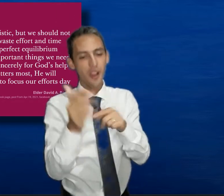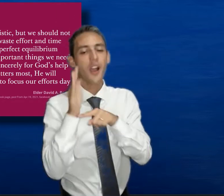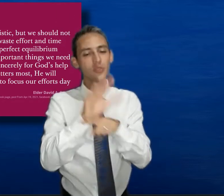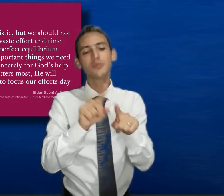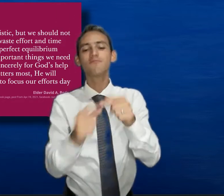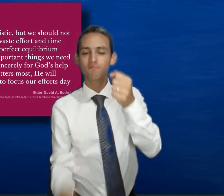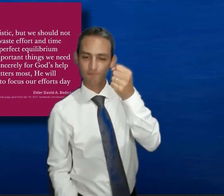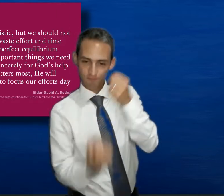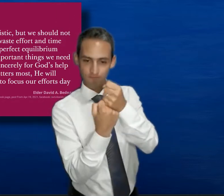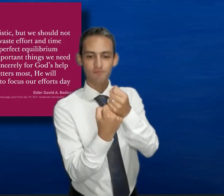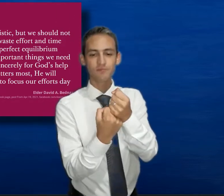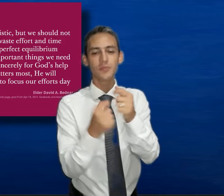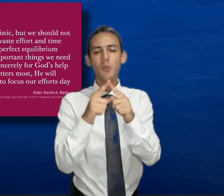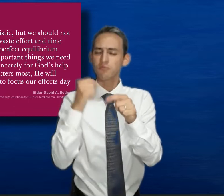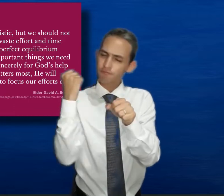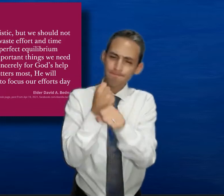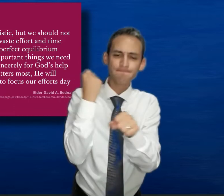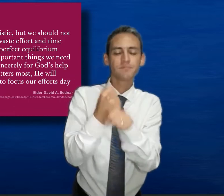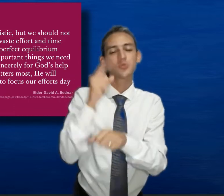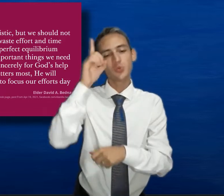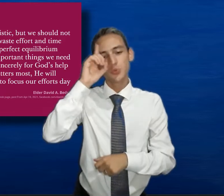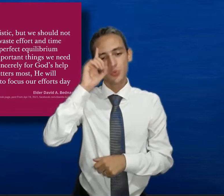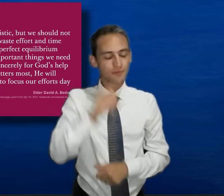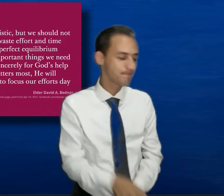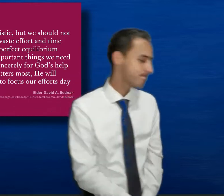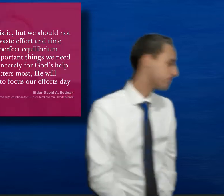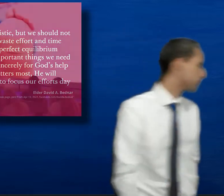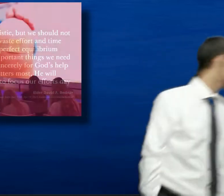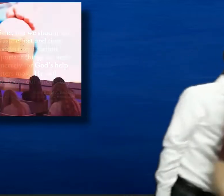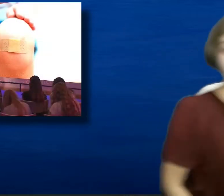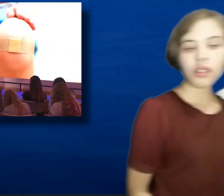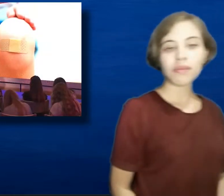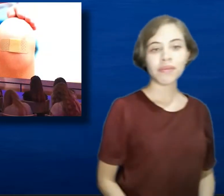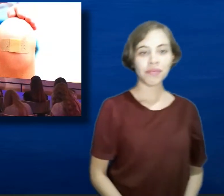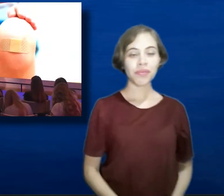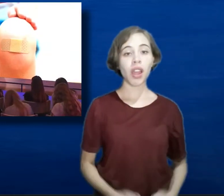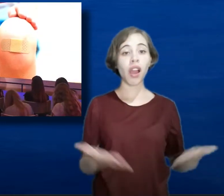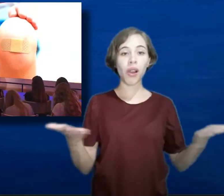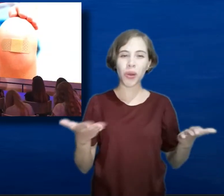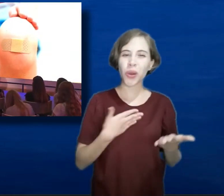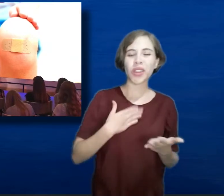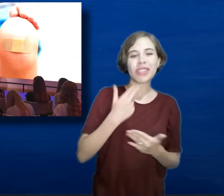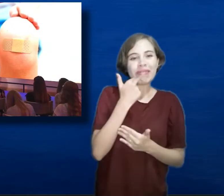mais importa, Ele nos guiará e nos ajudará a concentrar nossos esforços diariamente.